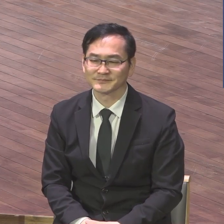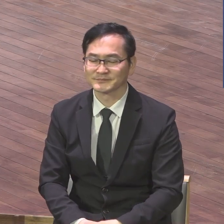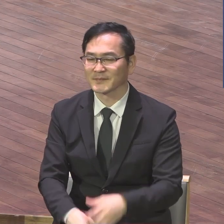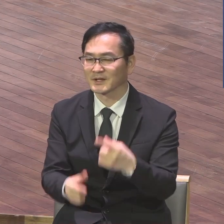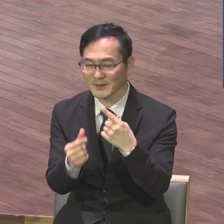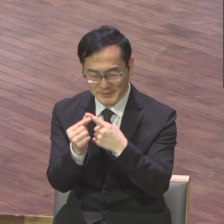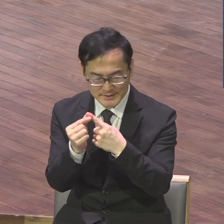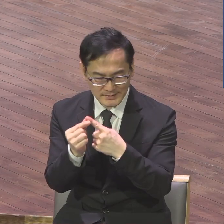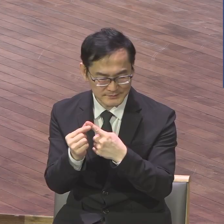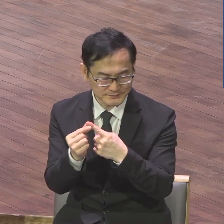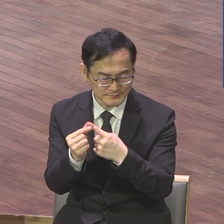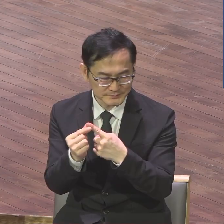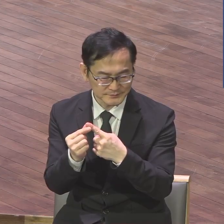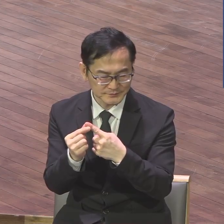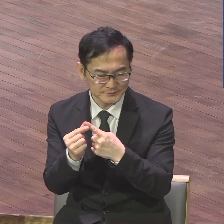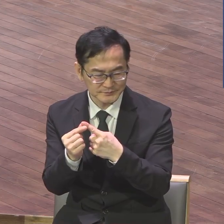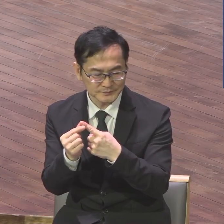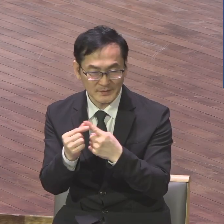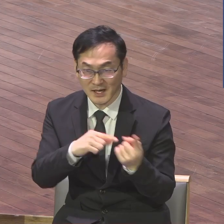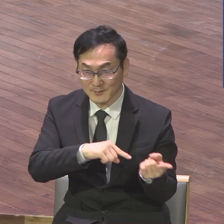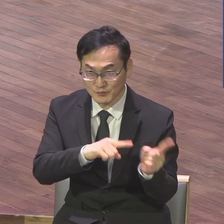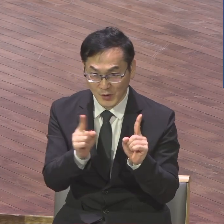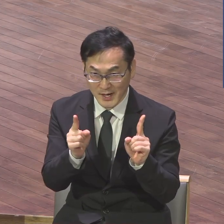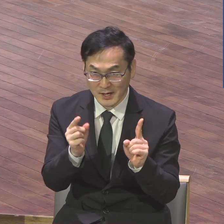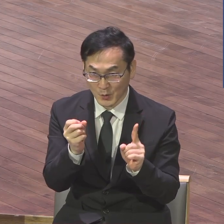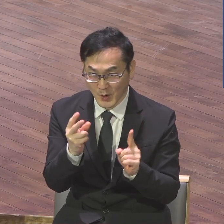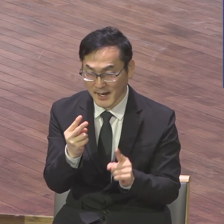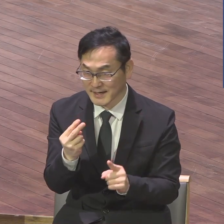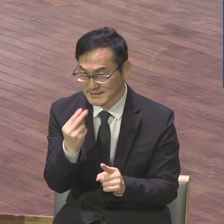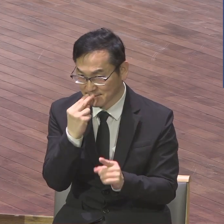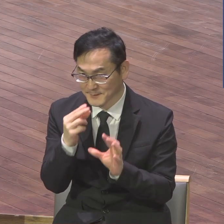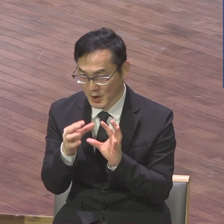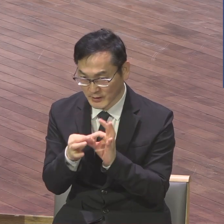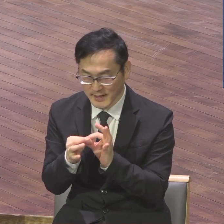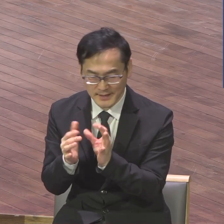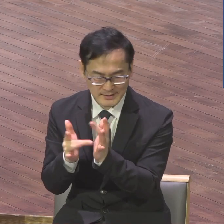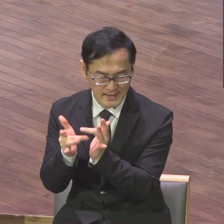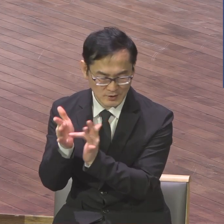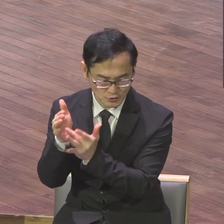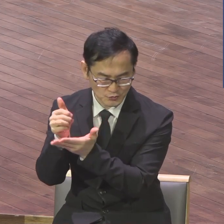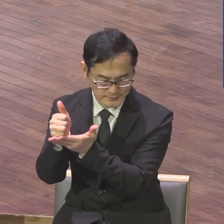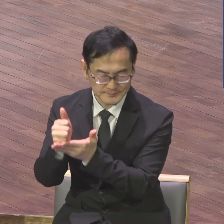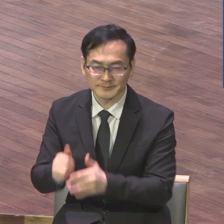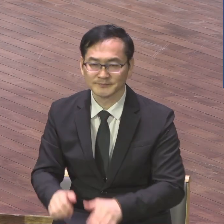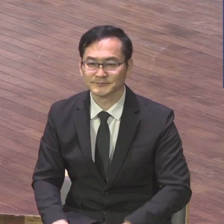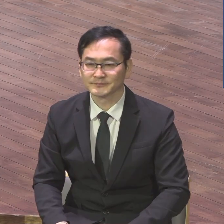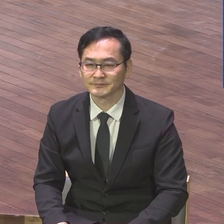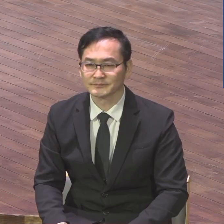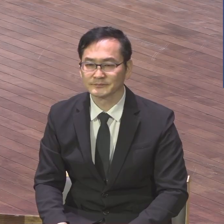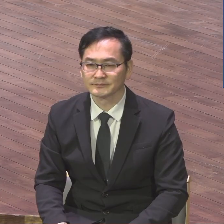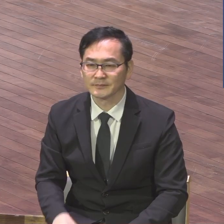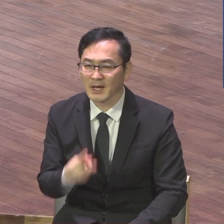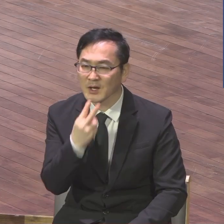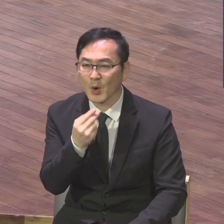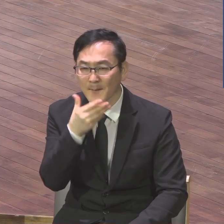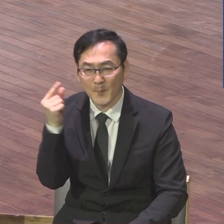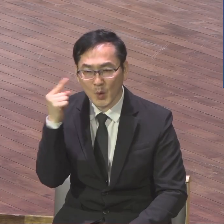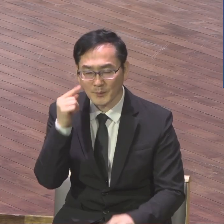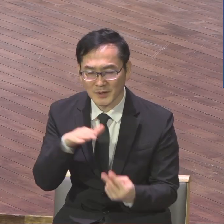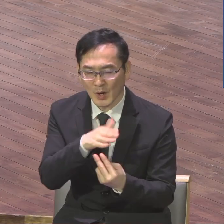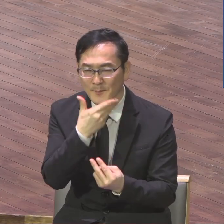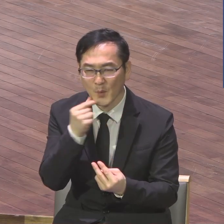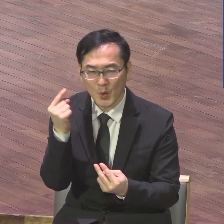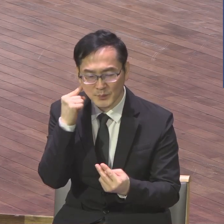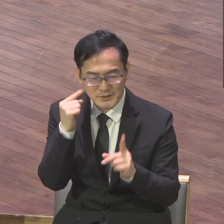첫째로 부활과 생명의 주 예수입니다. 요한복음 11장은 죽었던 나사로가